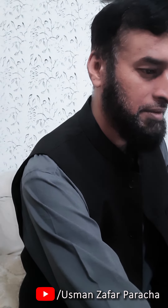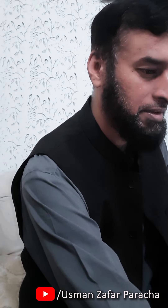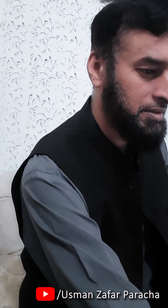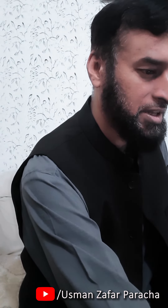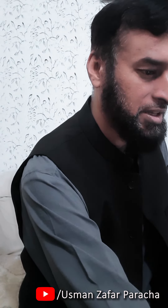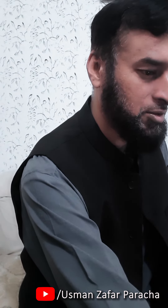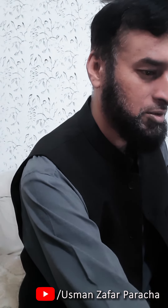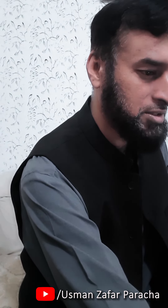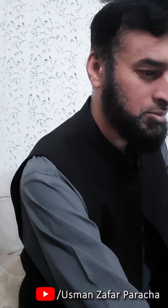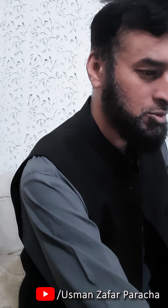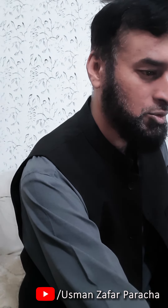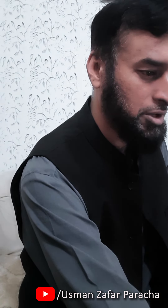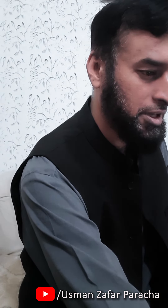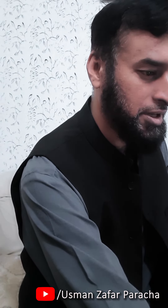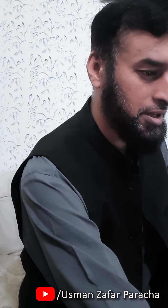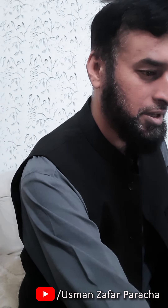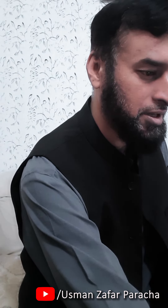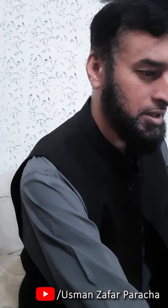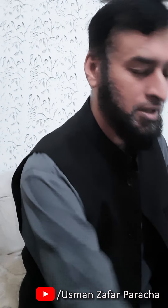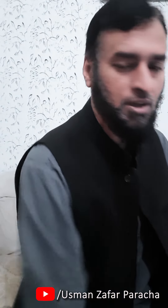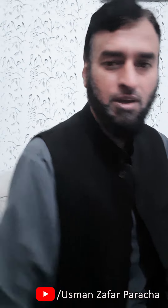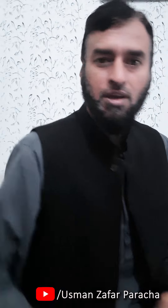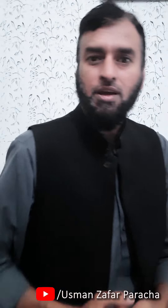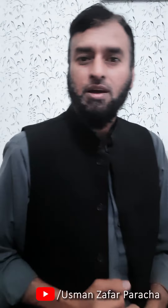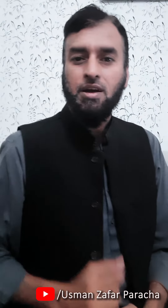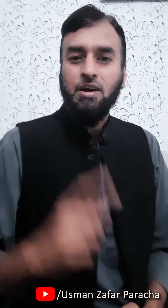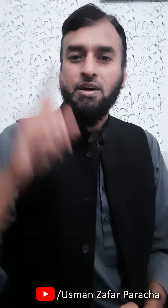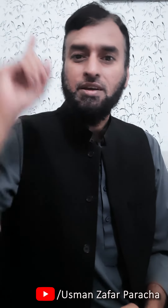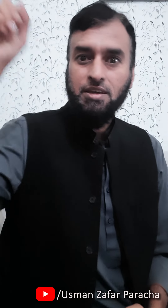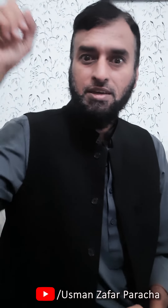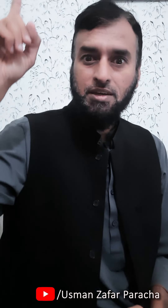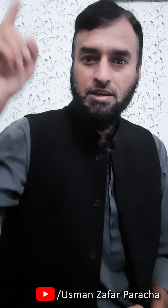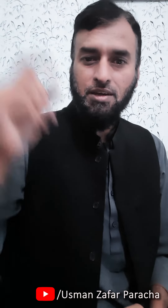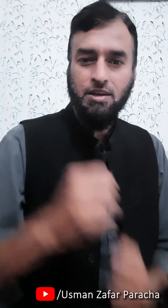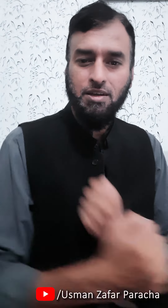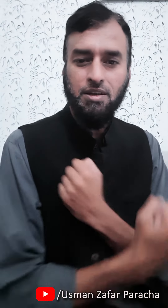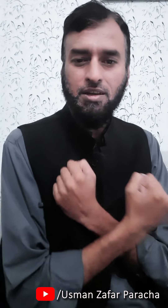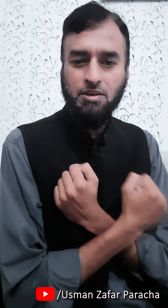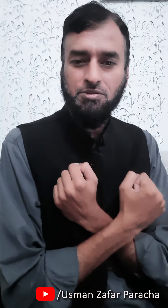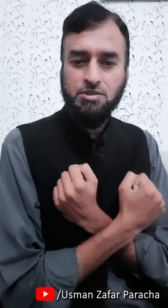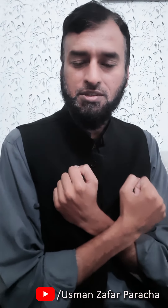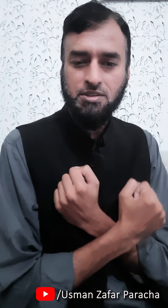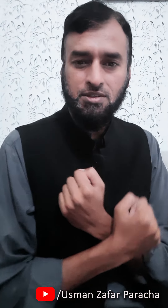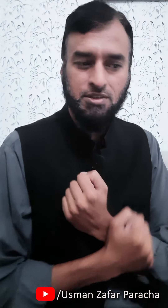Everyone की थोड़ा सा भूल गया है. He loves